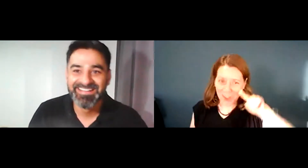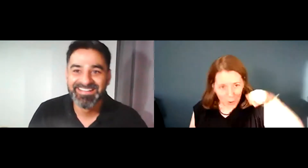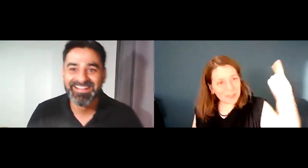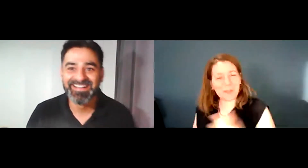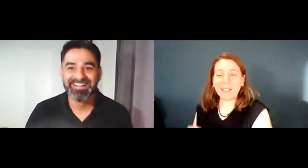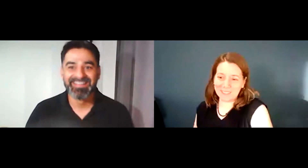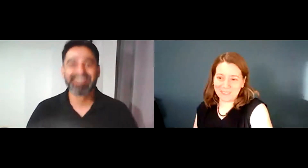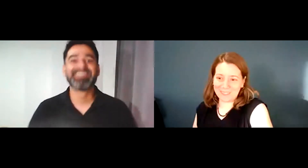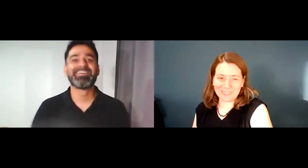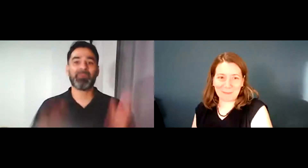Otro, va.